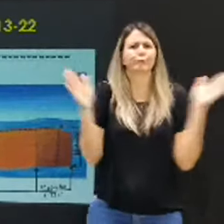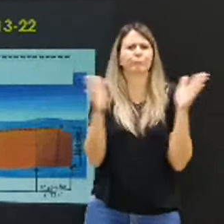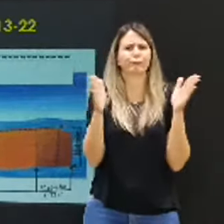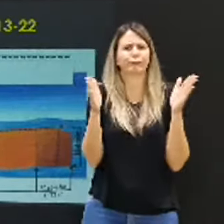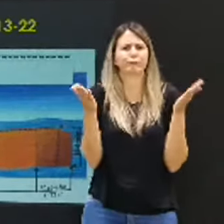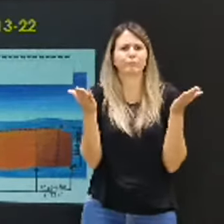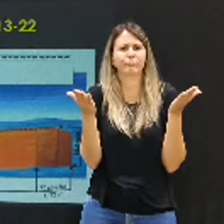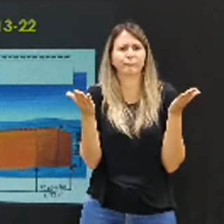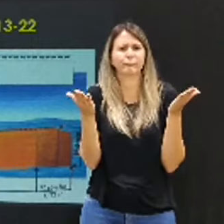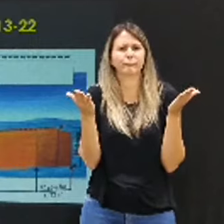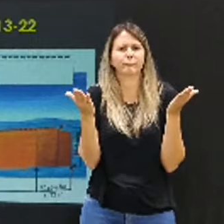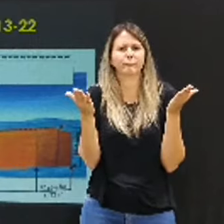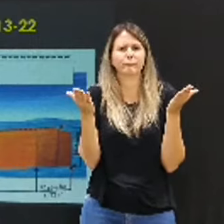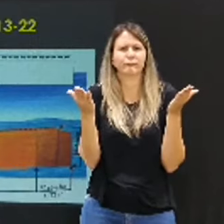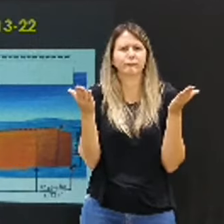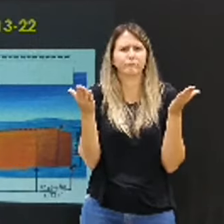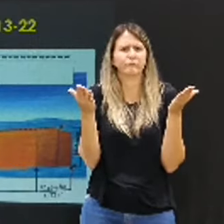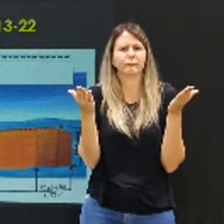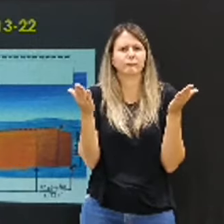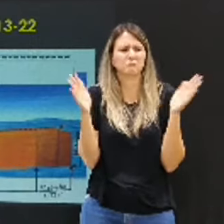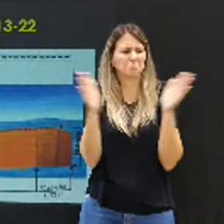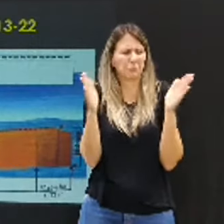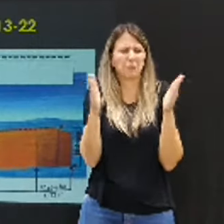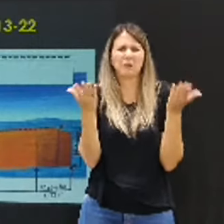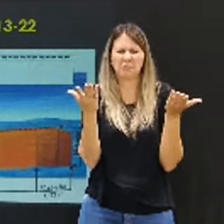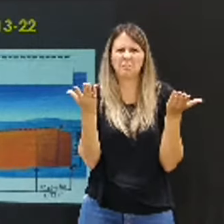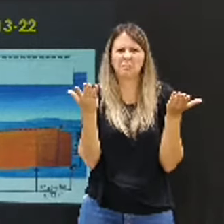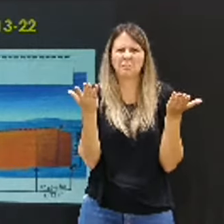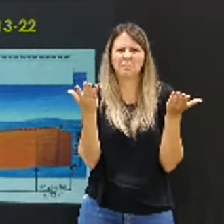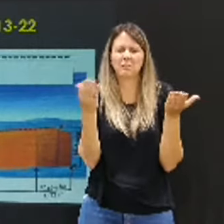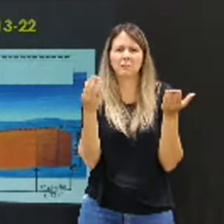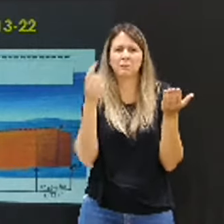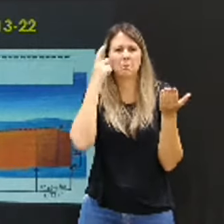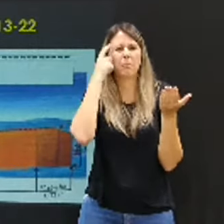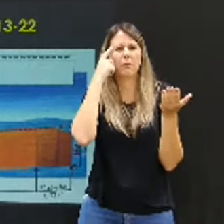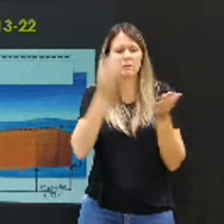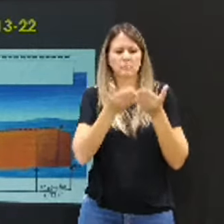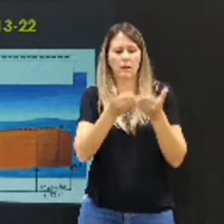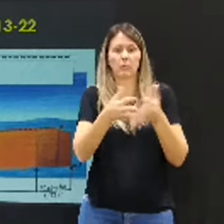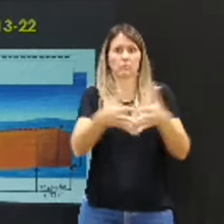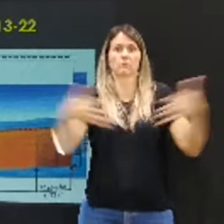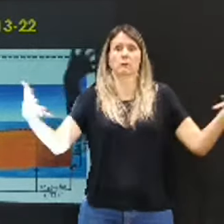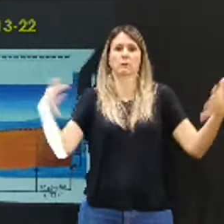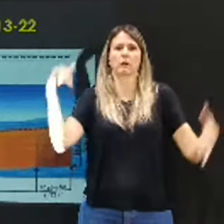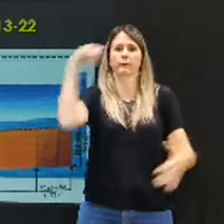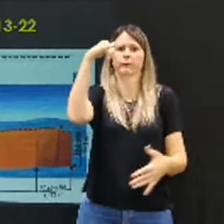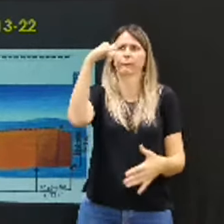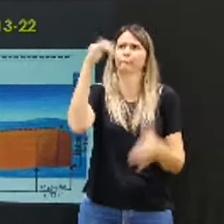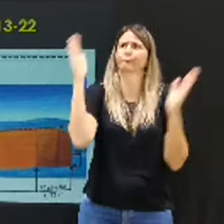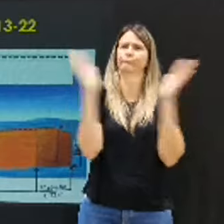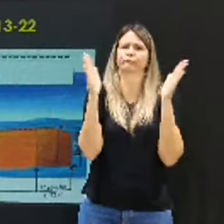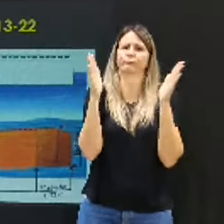O avião se torna bem pequeno diante da arca, não é verdade? Bem pequeno, né? Veja só que